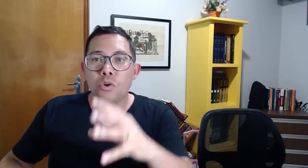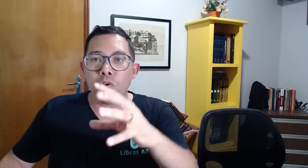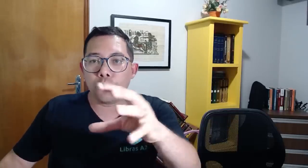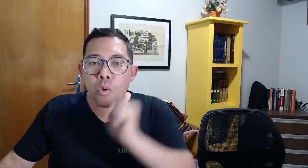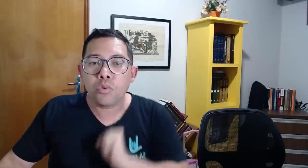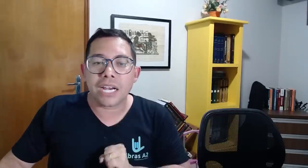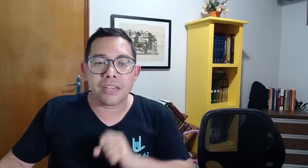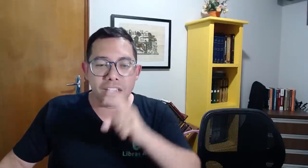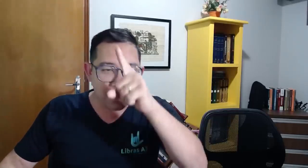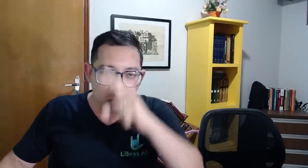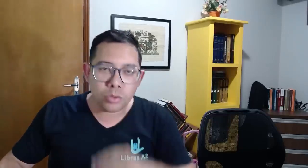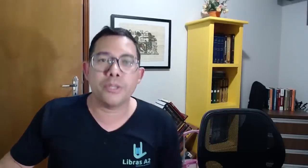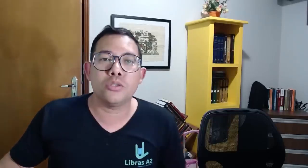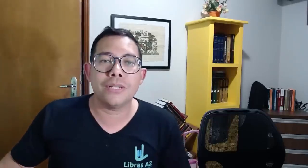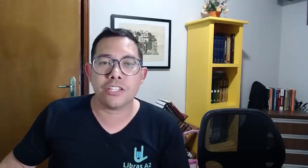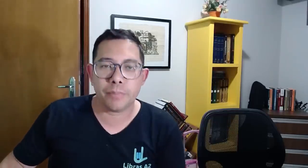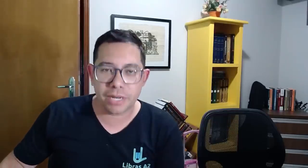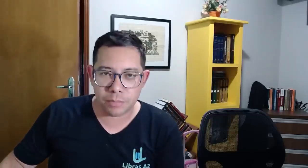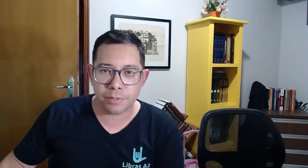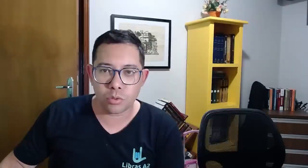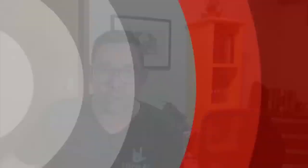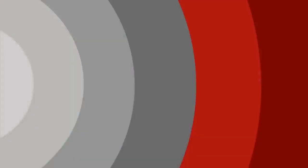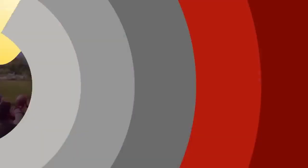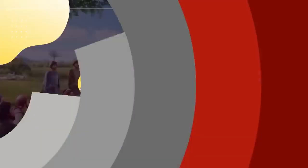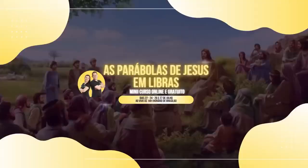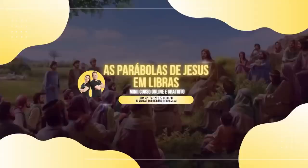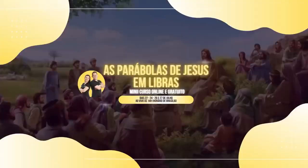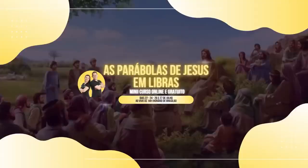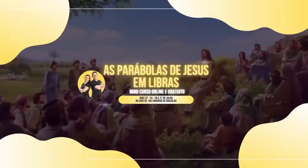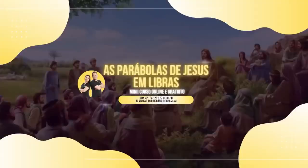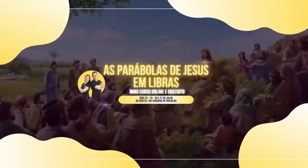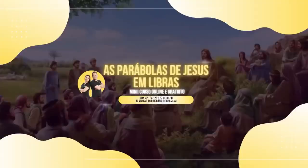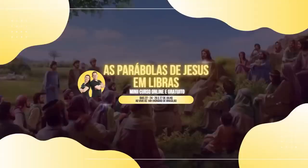eu voltar, já vai ter outro personagem participando conosco.